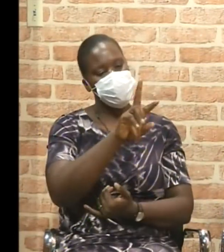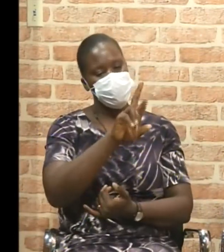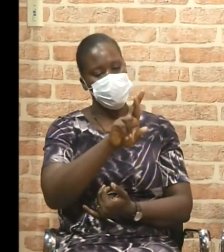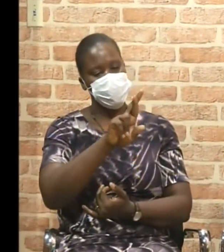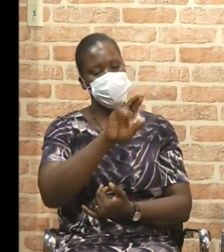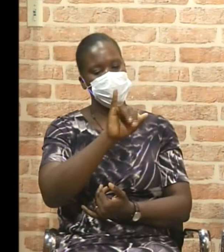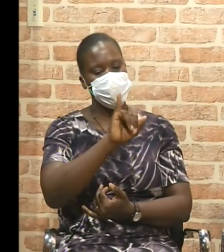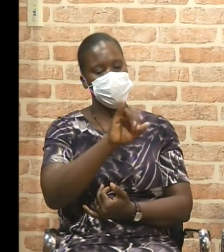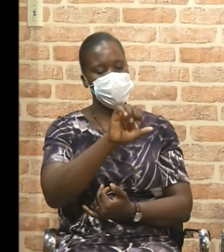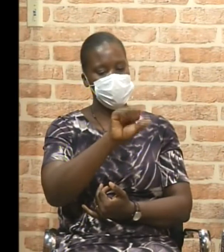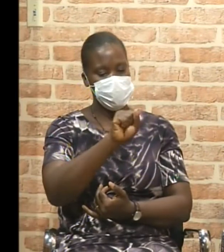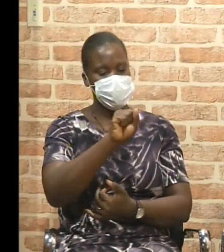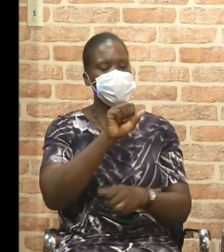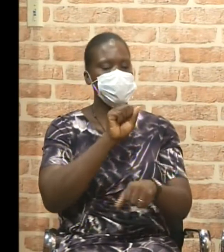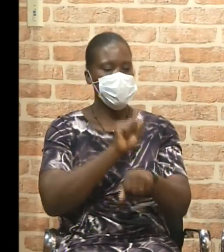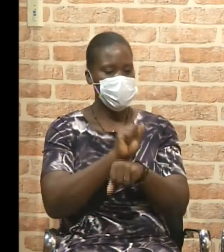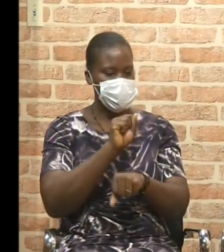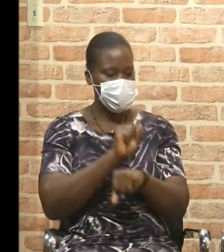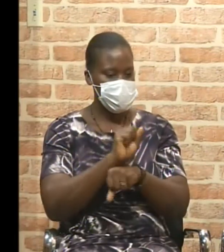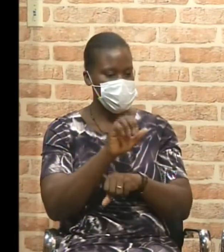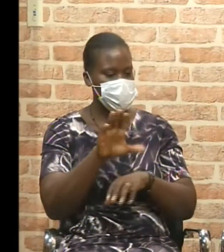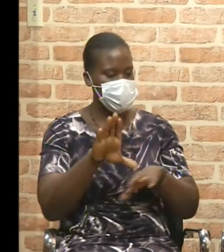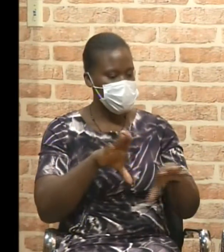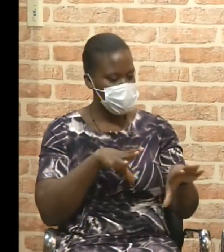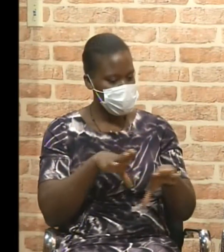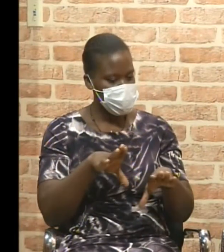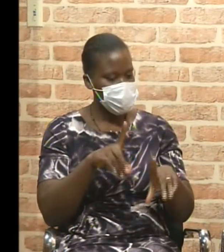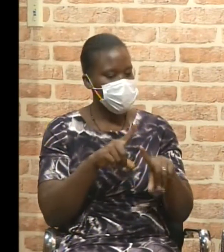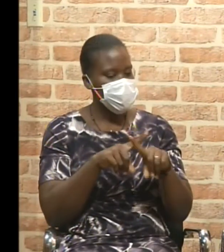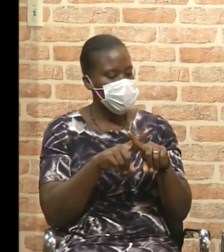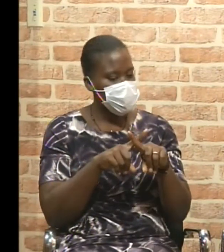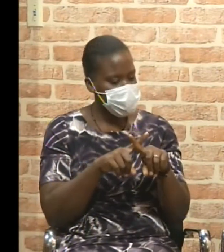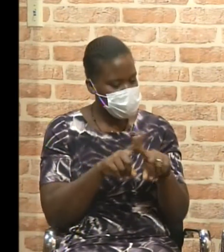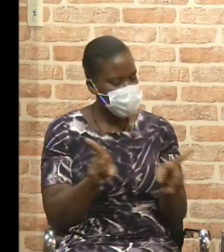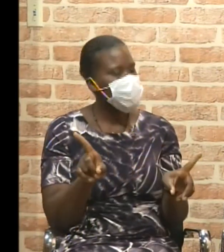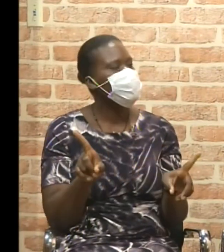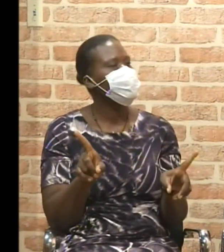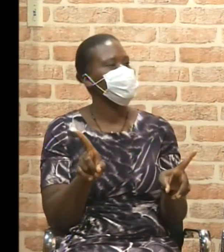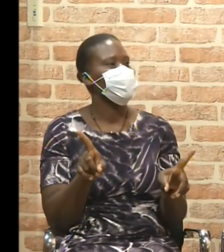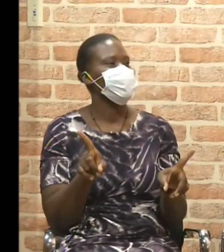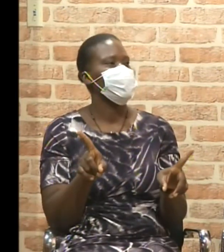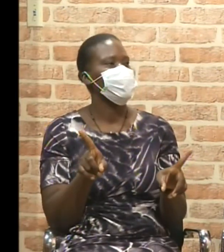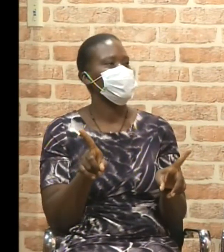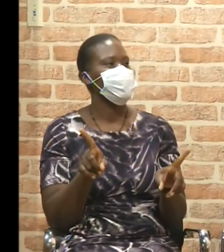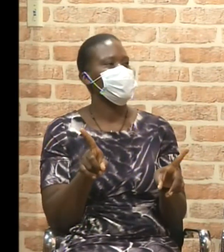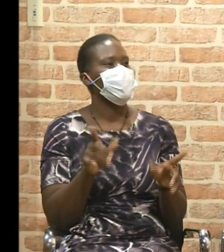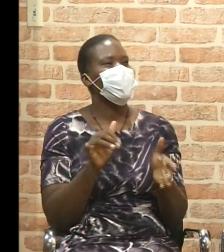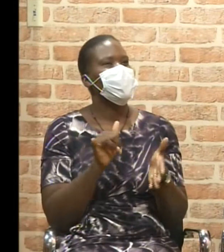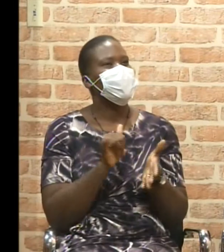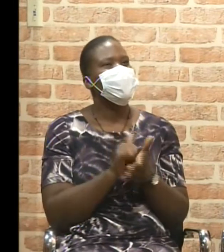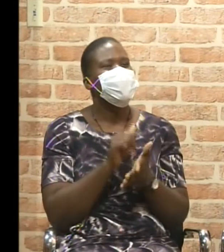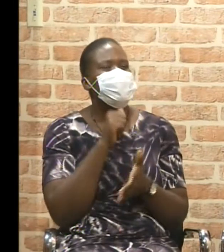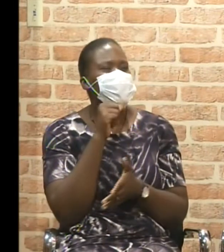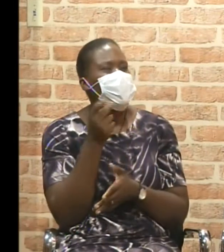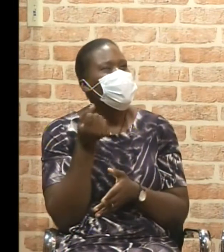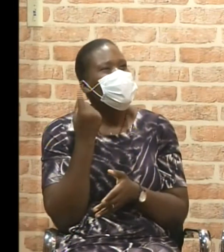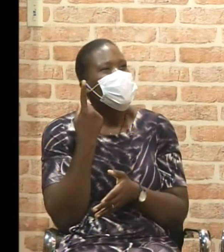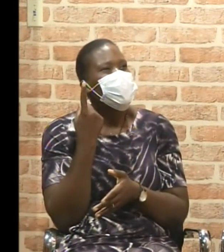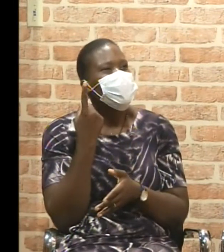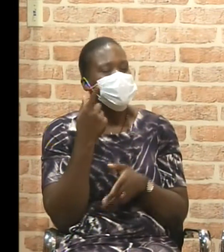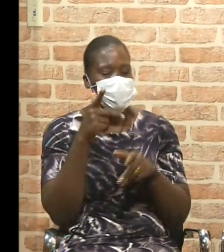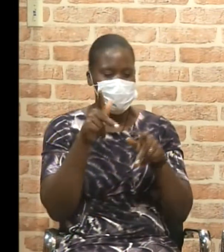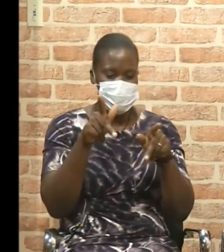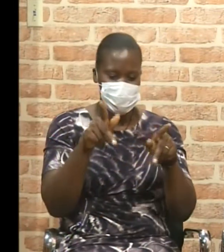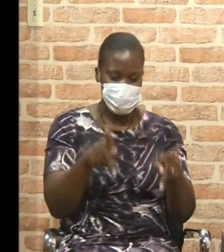fait même. Mais des fois, ma fin avancée pour me dire, ça que je ne comprends pas, des fois, mon yo vini, ça y a